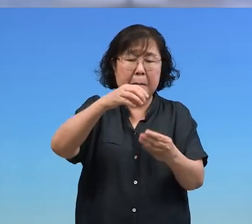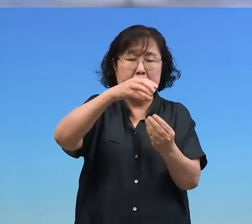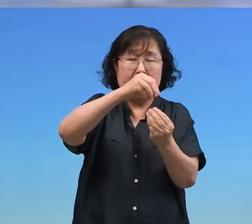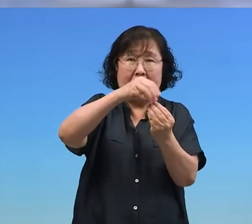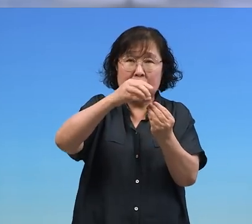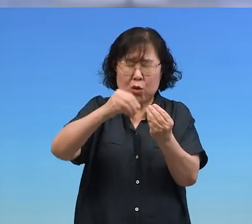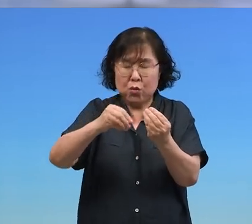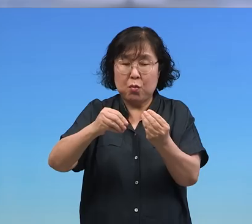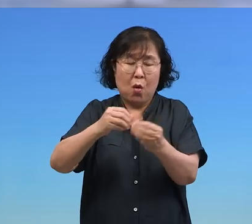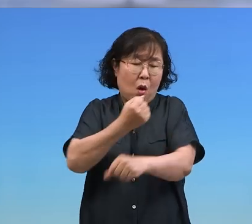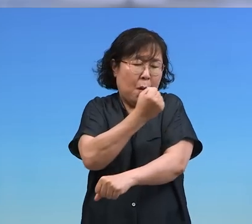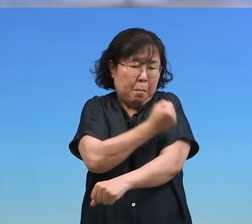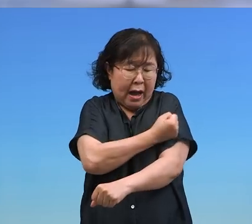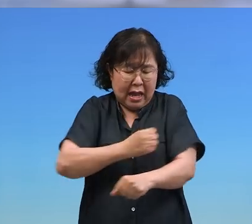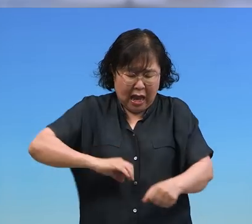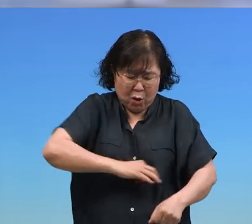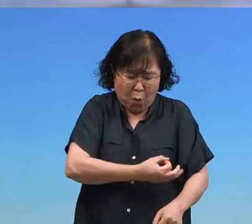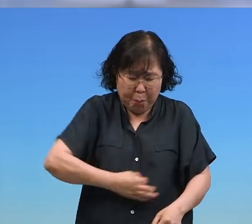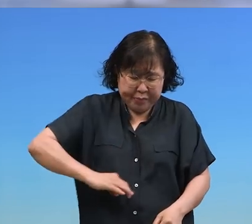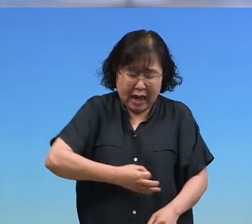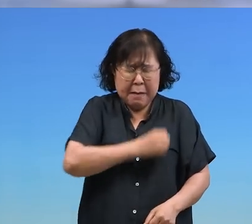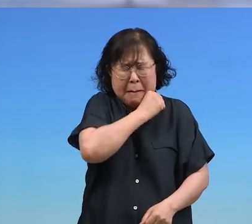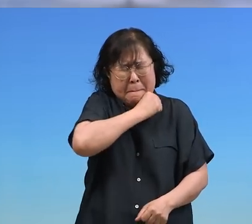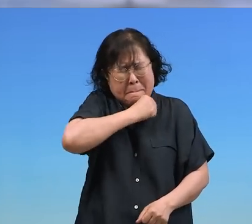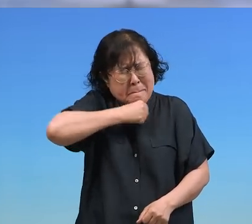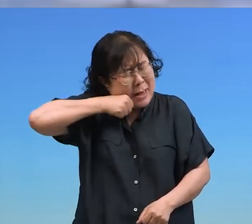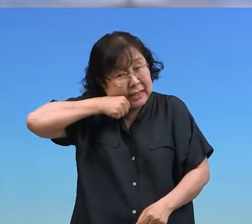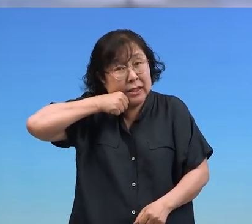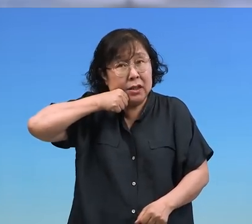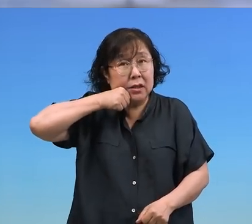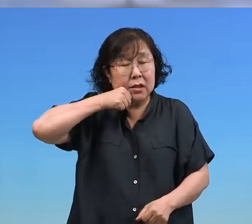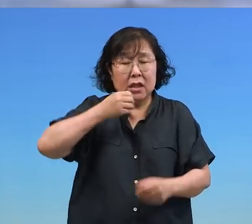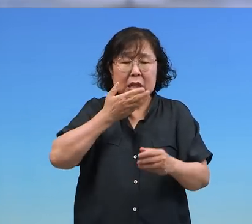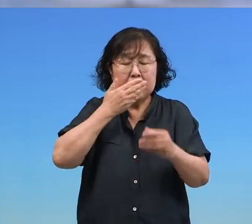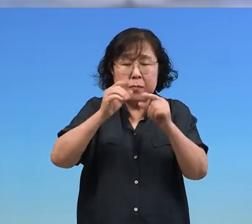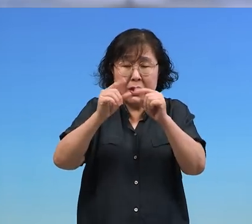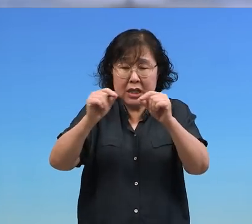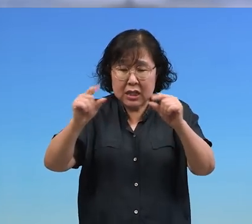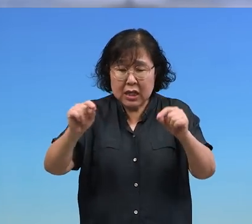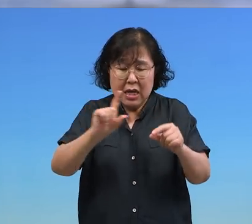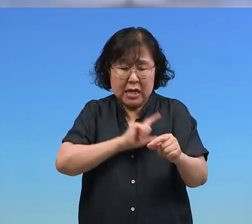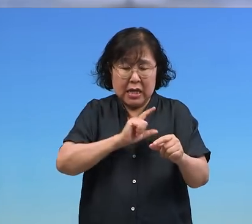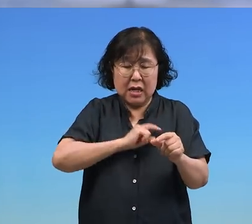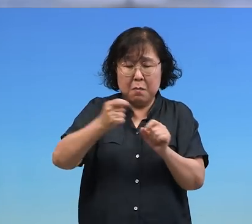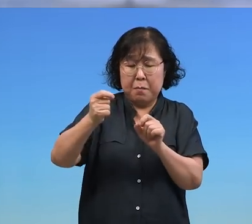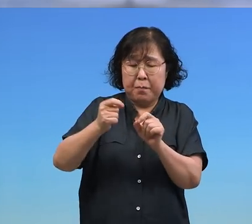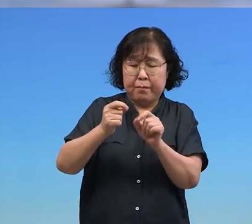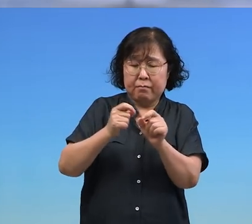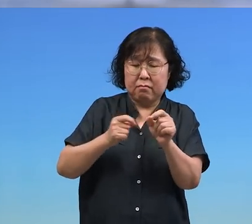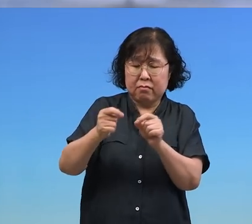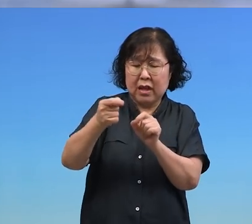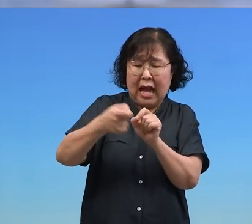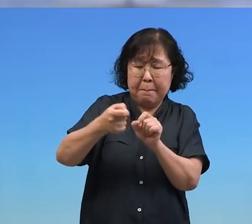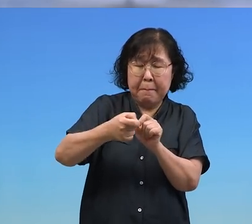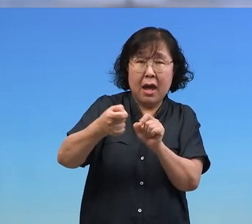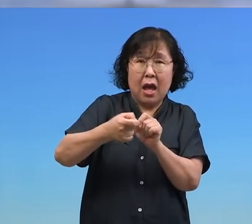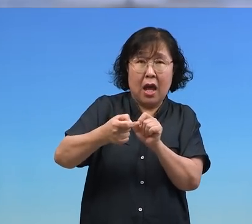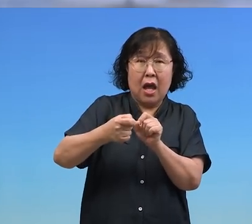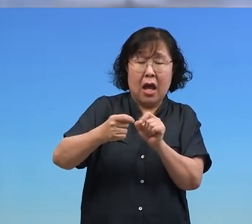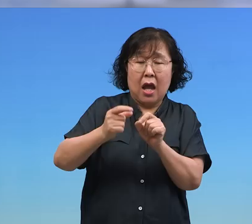마약 곱창 제가 기사에서 본 거예요 그 어린 애들에게 인식시켜주는 게 뭐예요?